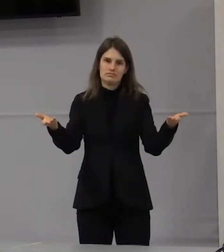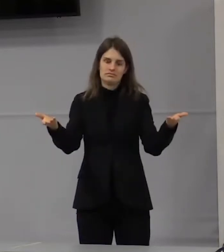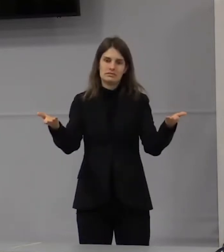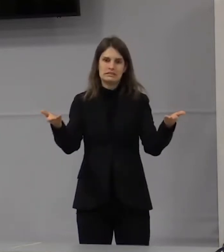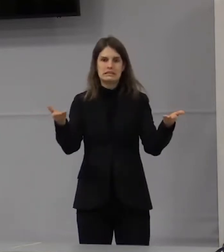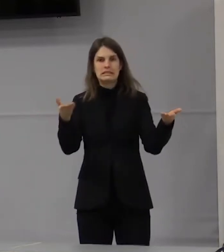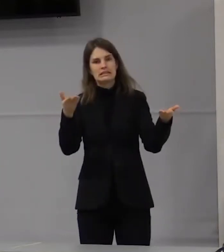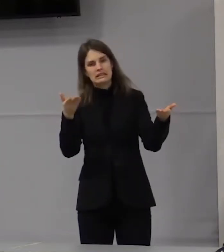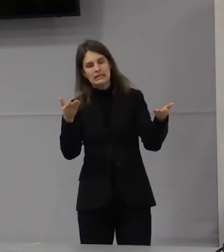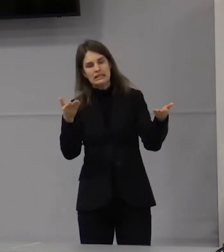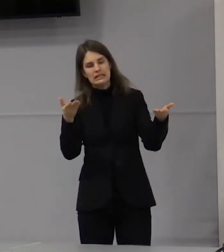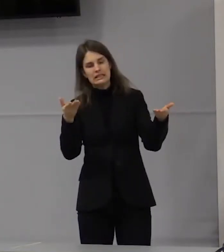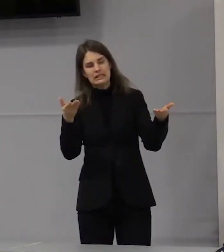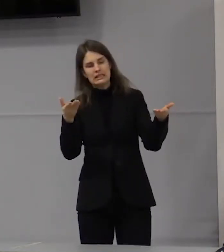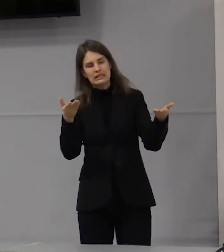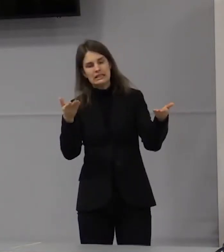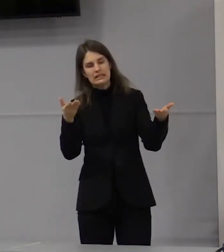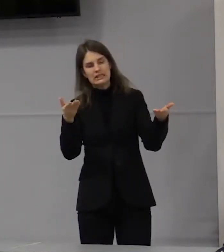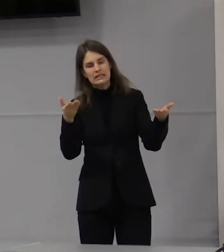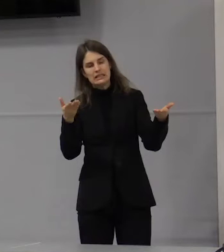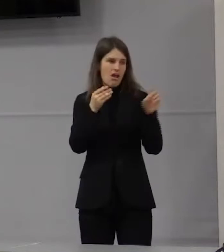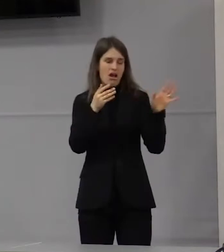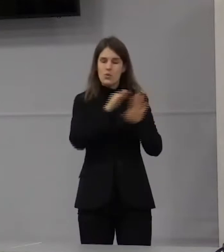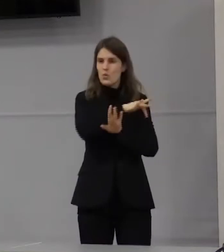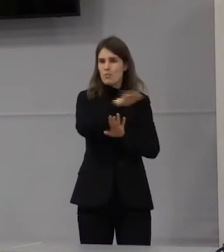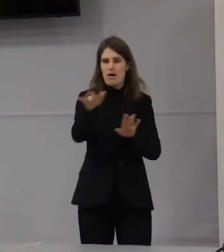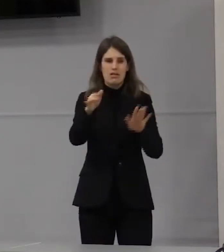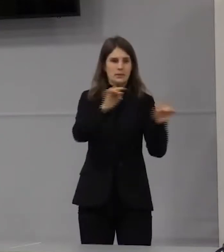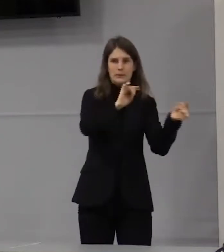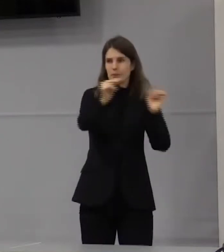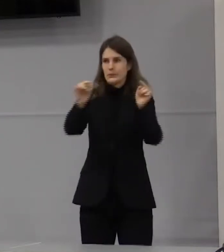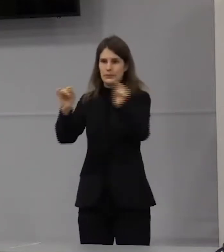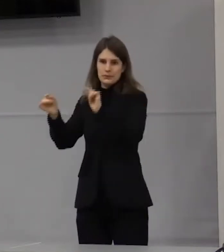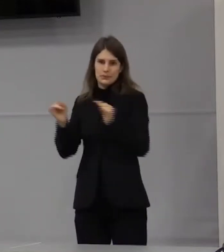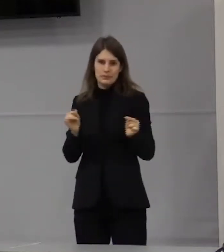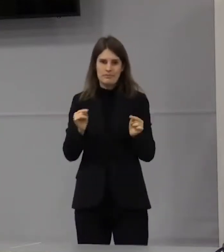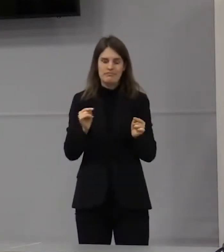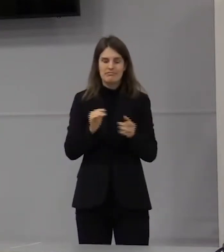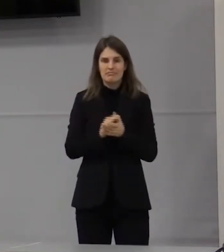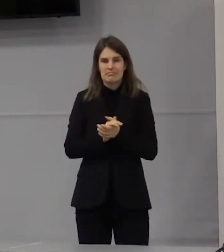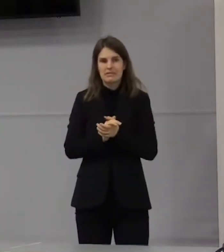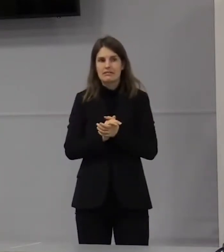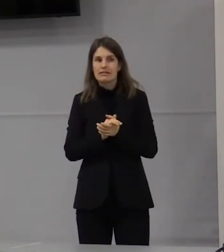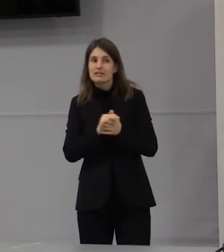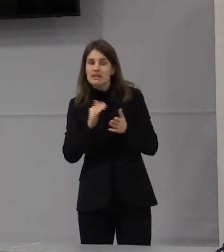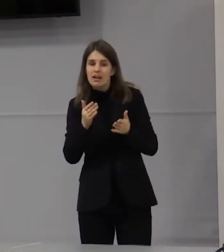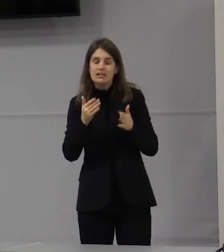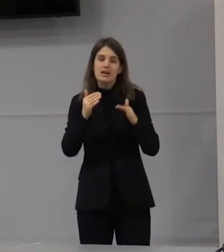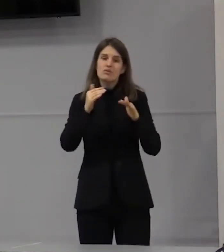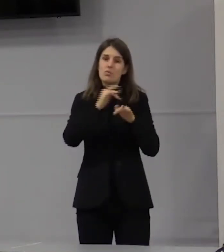Orten im Schwange, wie genau das aussehen wird. Die schlichteste Form an vielen Orten wird